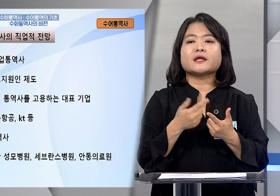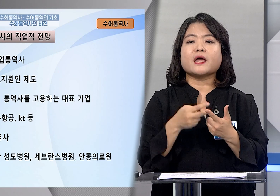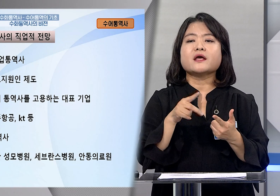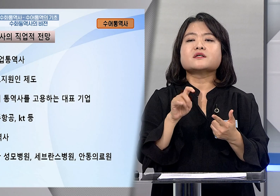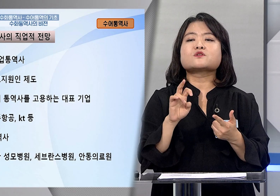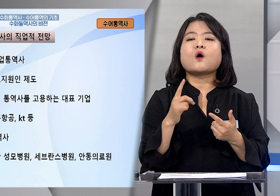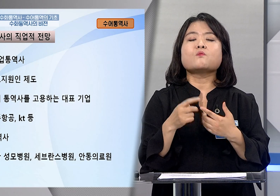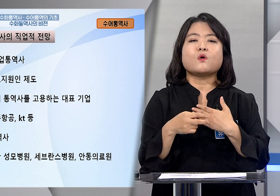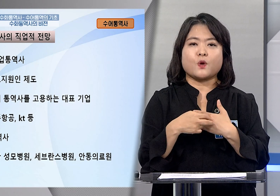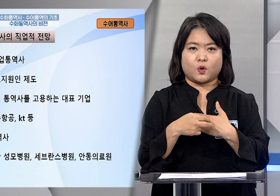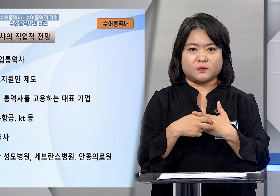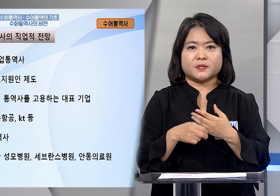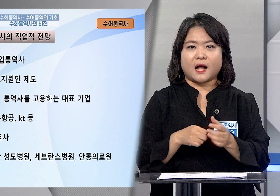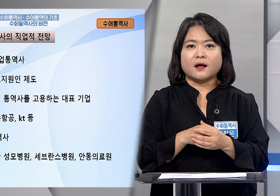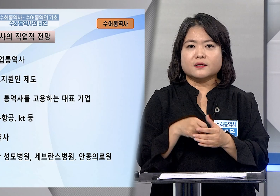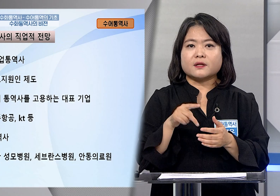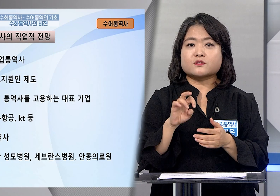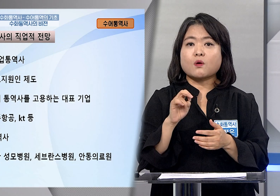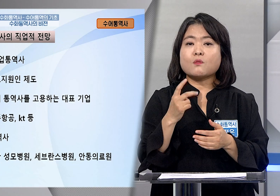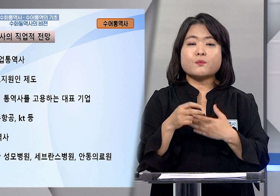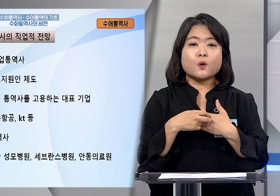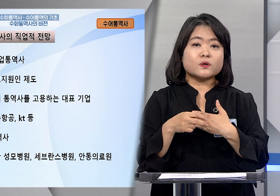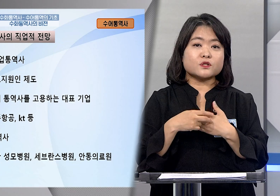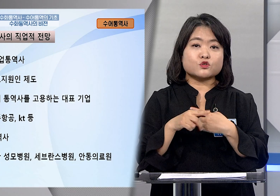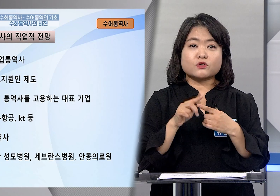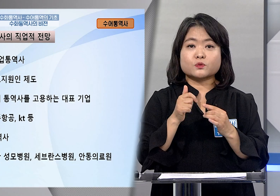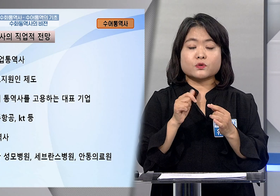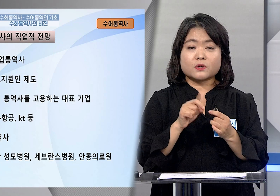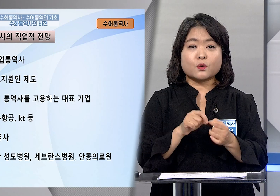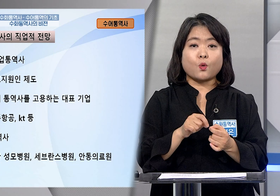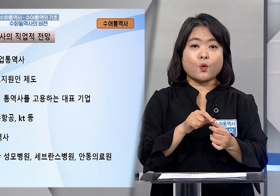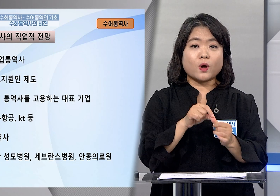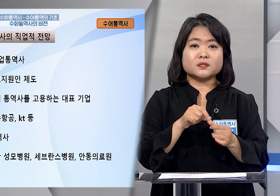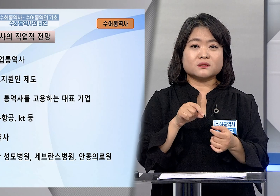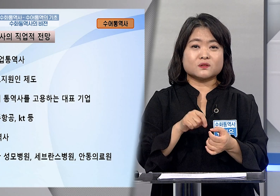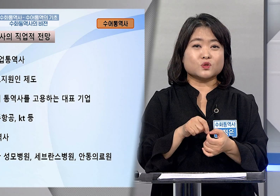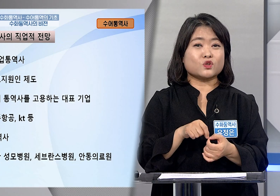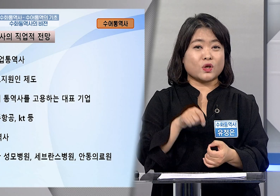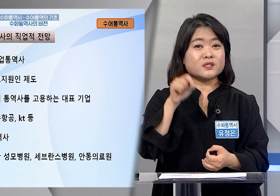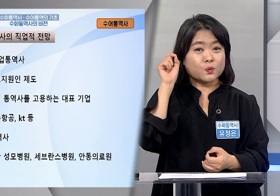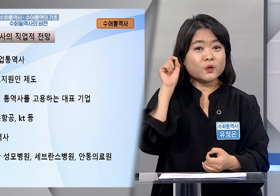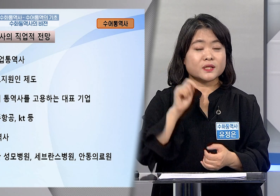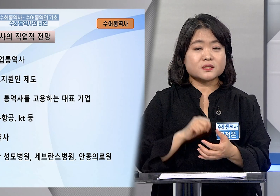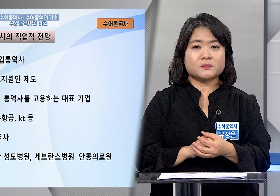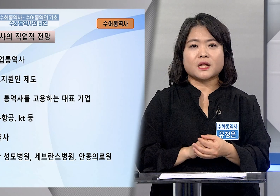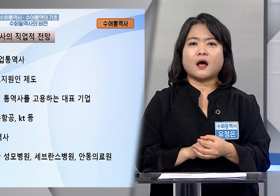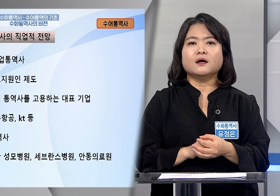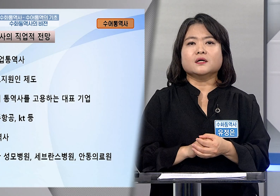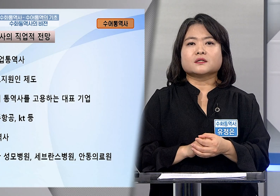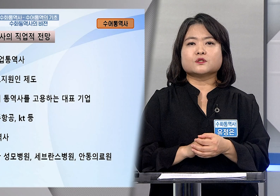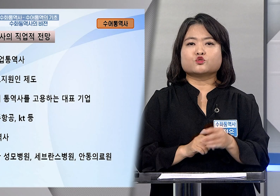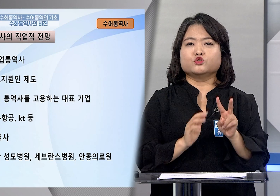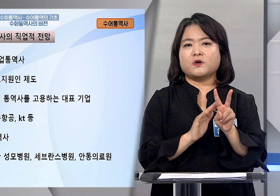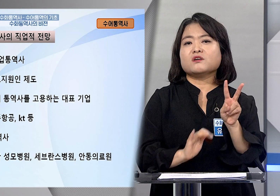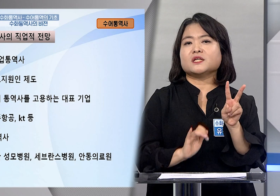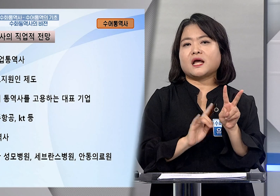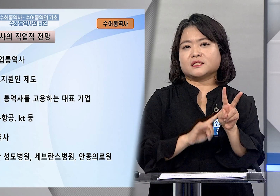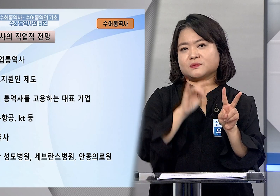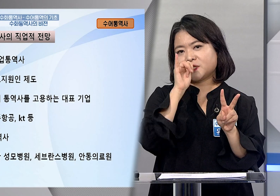부산의 성모병원입니다. 네, 성모병원에서 수화통역사를 고용한 건 굉장히 오래됐습니다. 그리고 2명이나 있습니다.